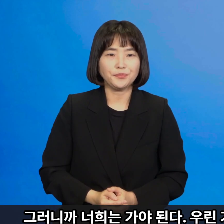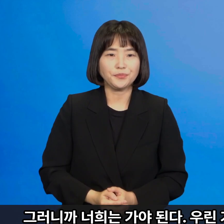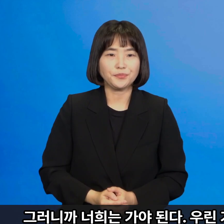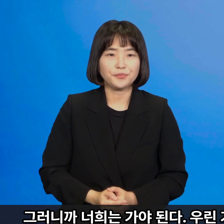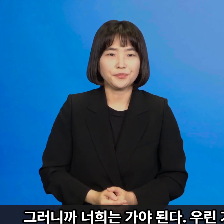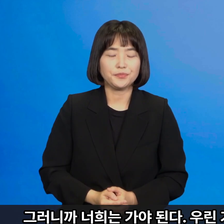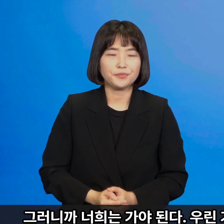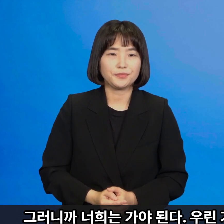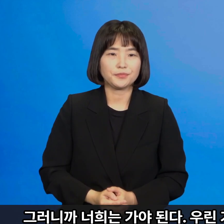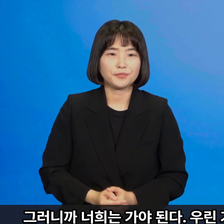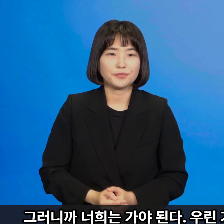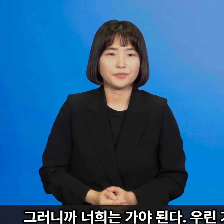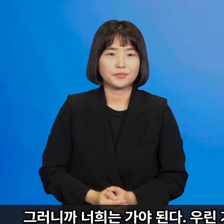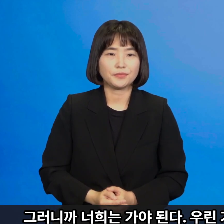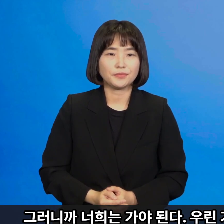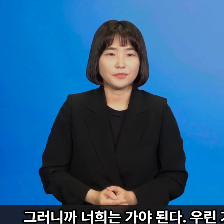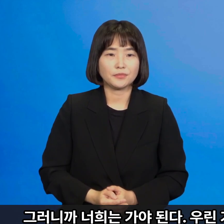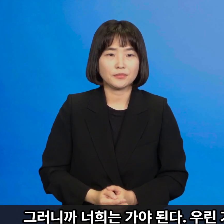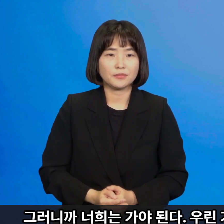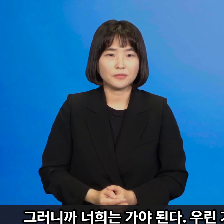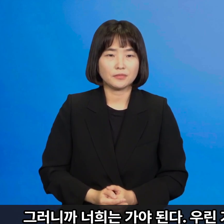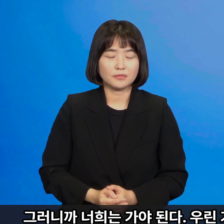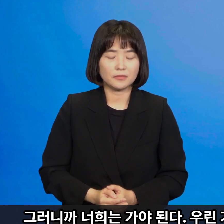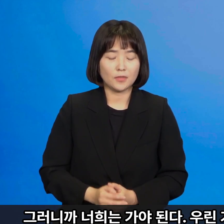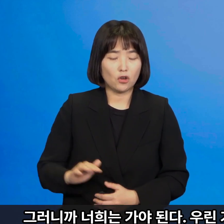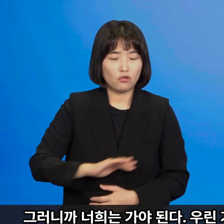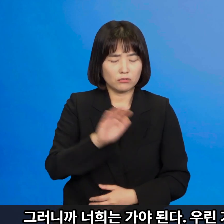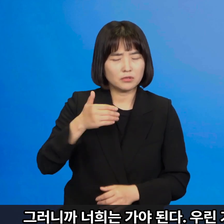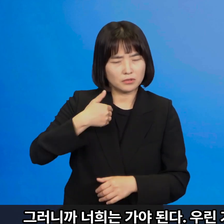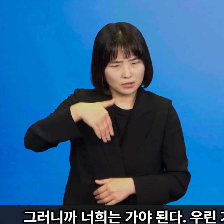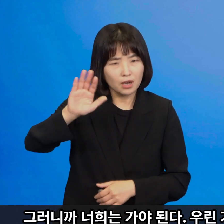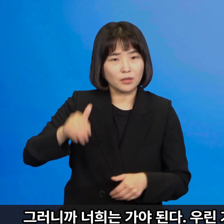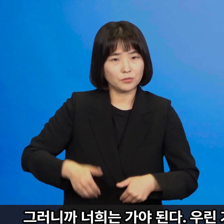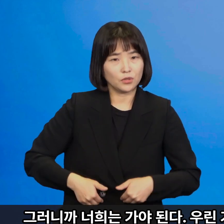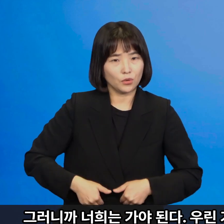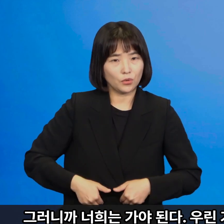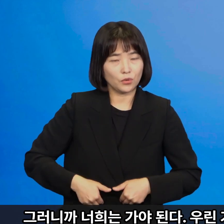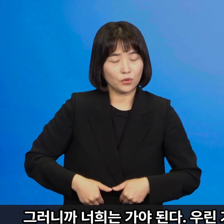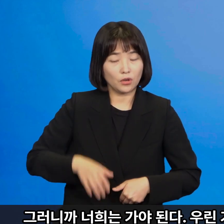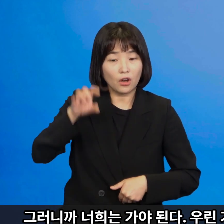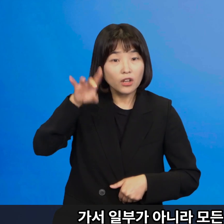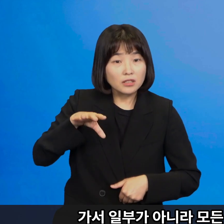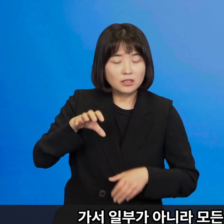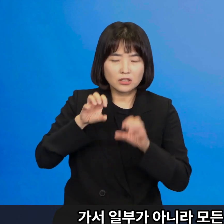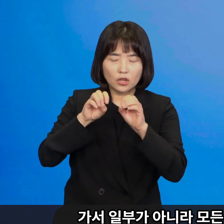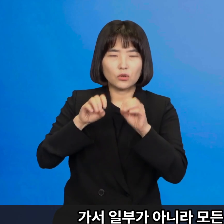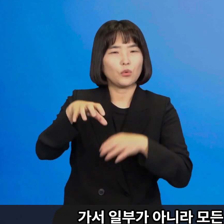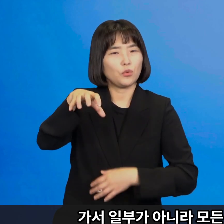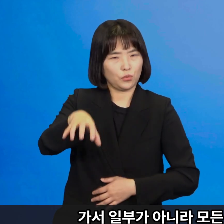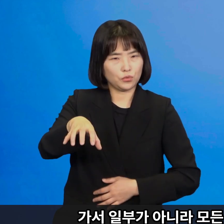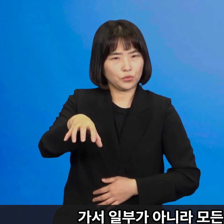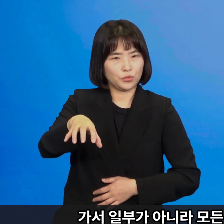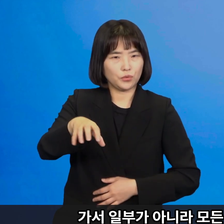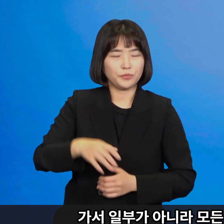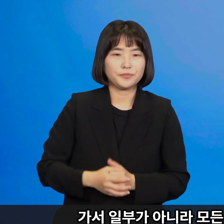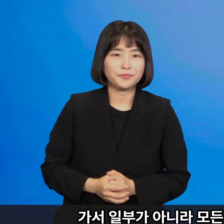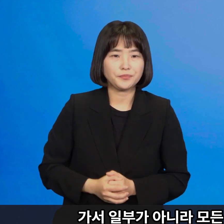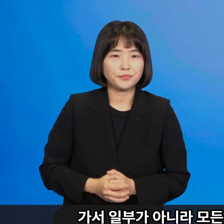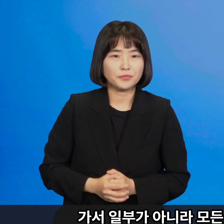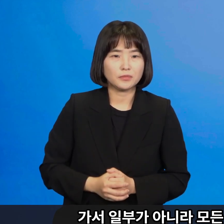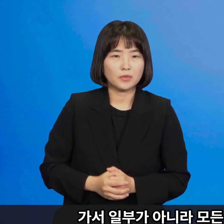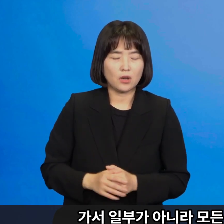그러니까 너희는 가야 된다. 우리는 가야 된다는 겁니다. 우리의 선교지로 가서 일부가